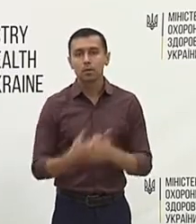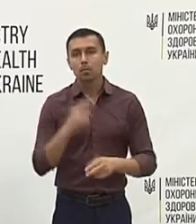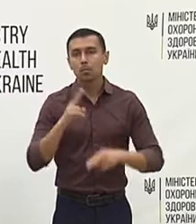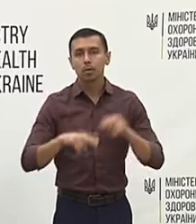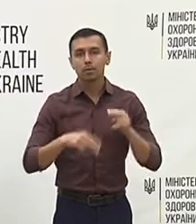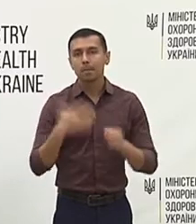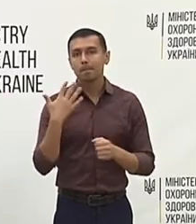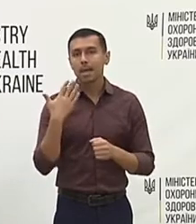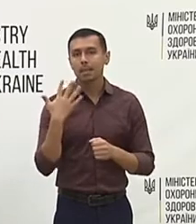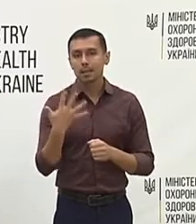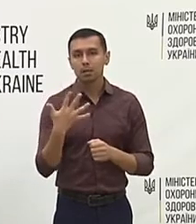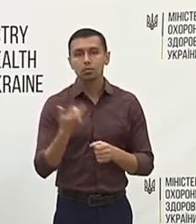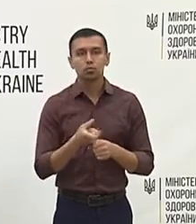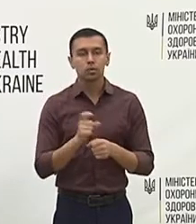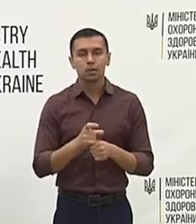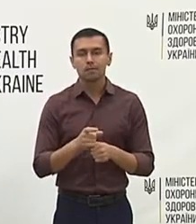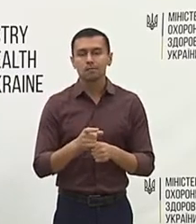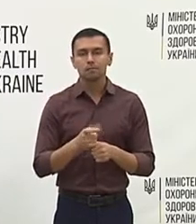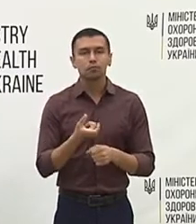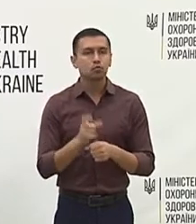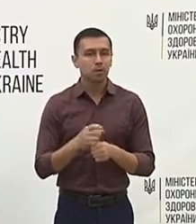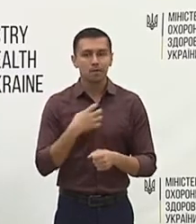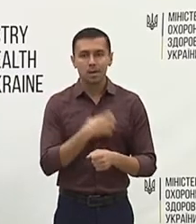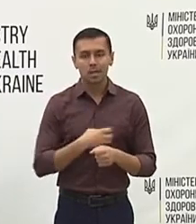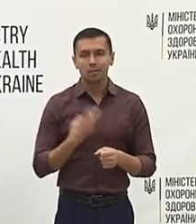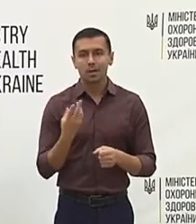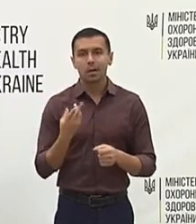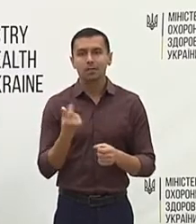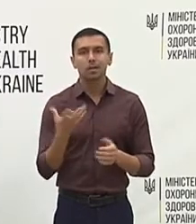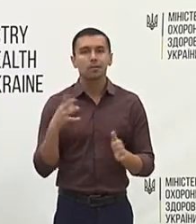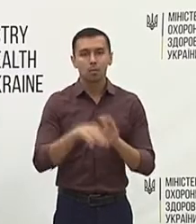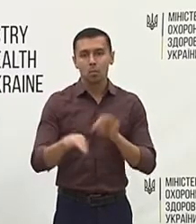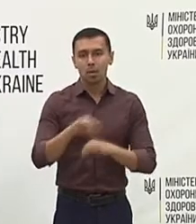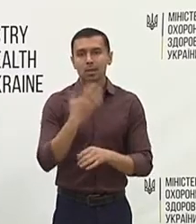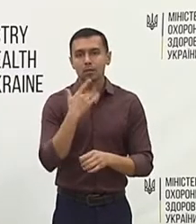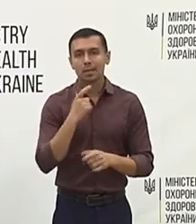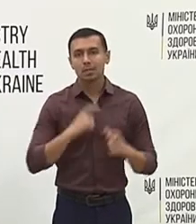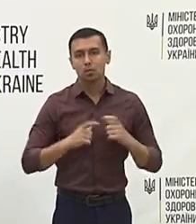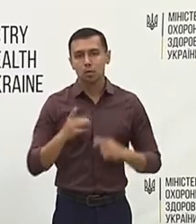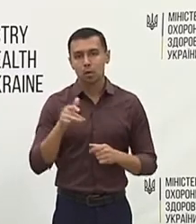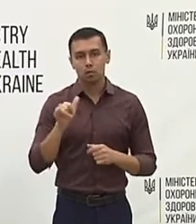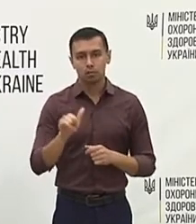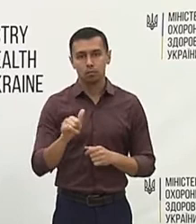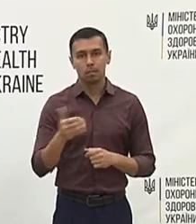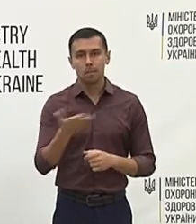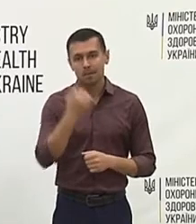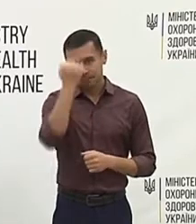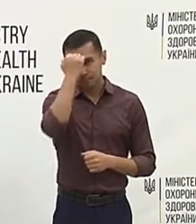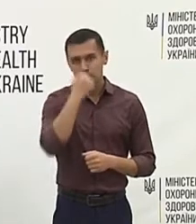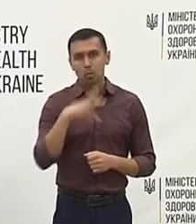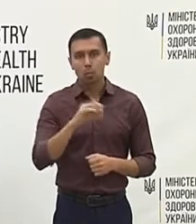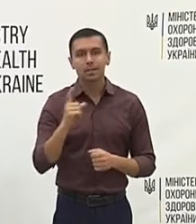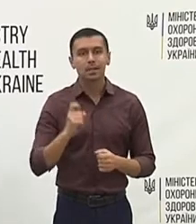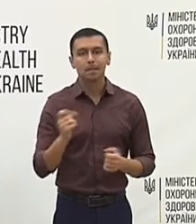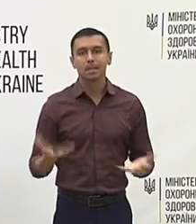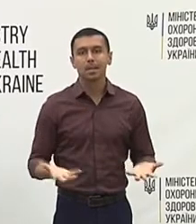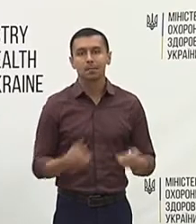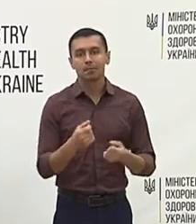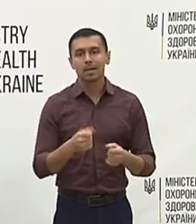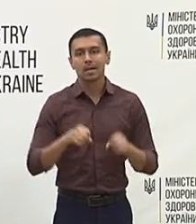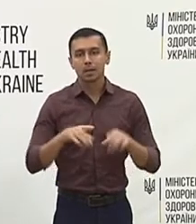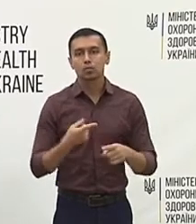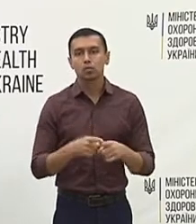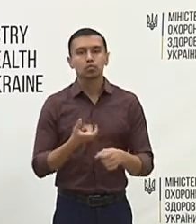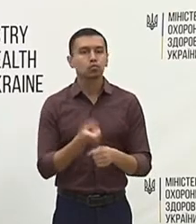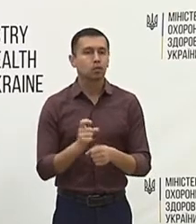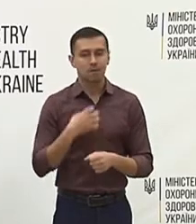будівництво 5 дуже вкрай важливих інвестиційних проєктів Національного інституту раку. Ми вдячні МОЗ за підтримку у реалізації цього